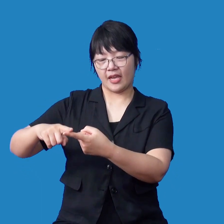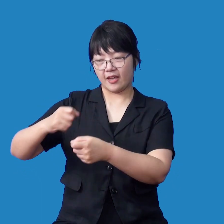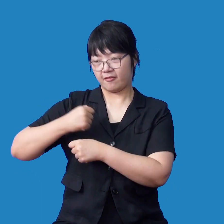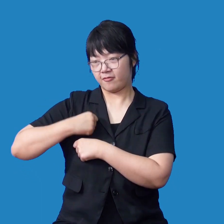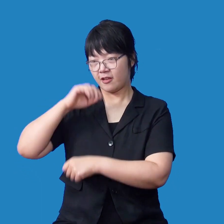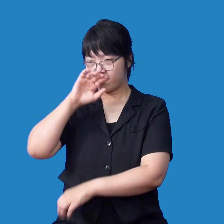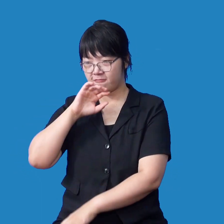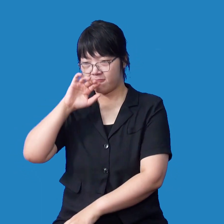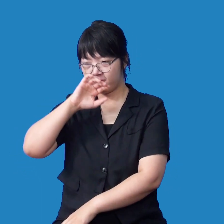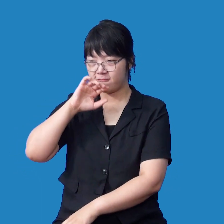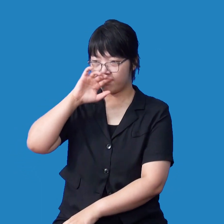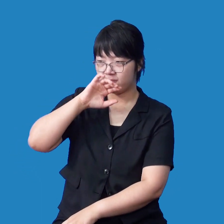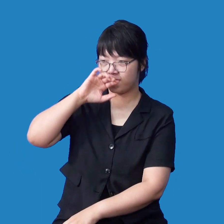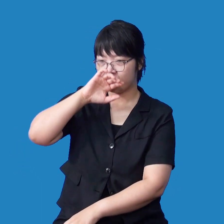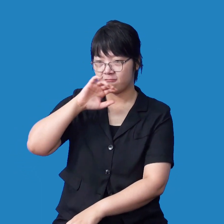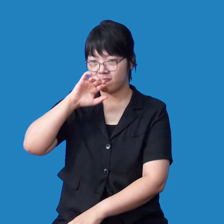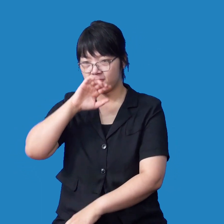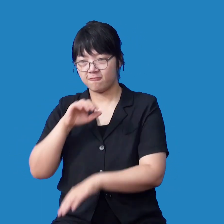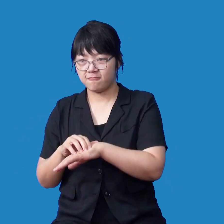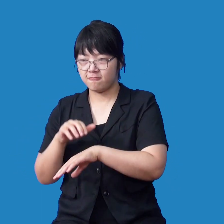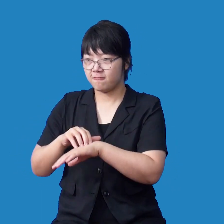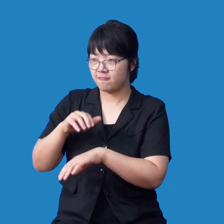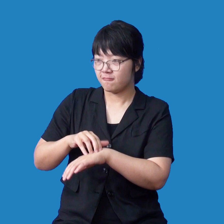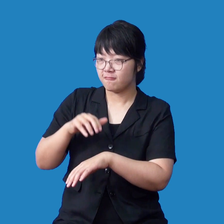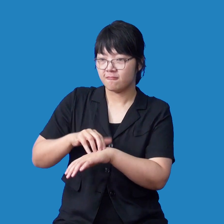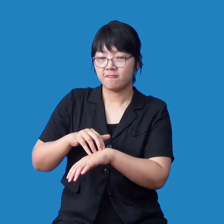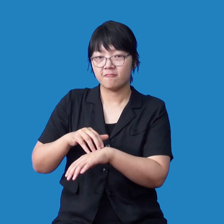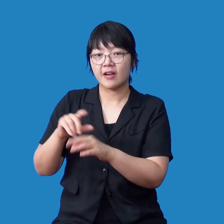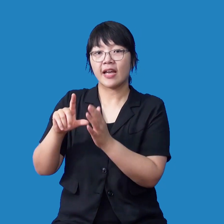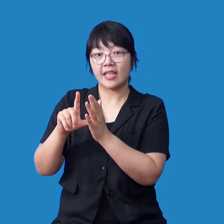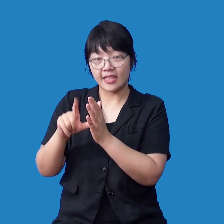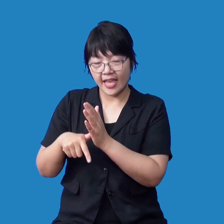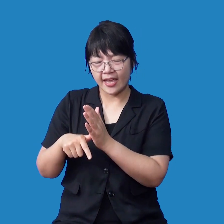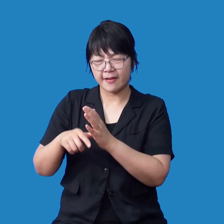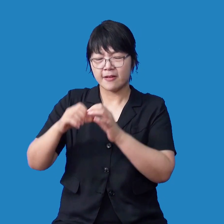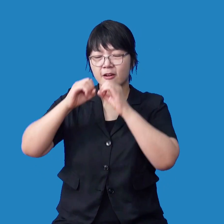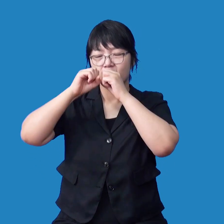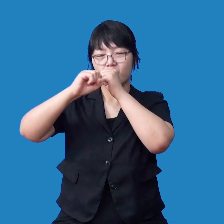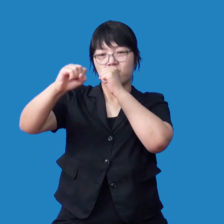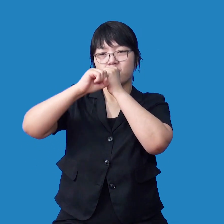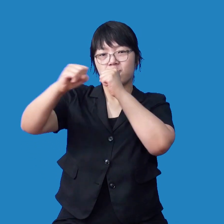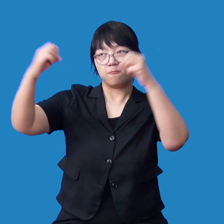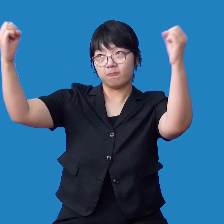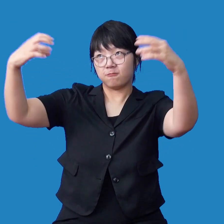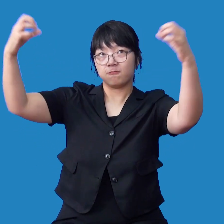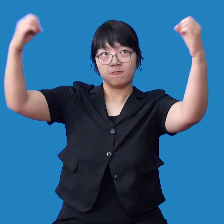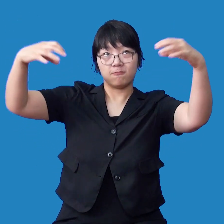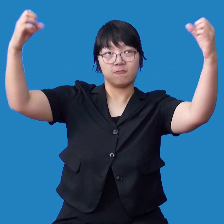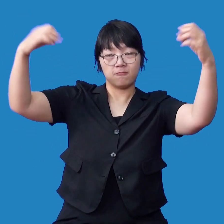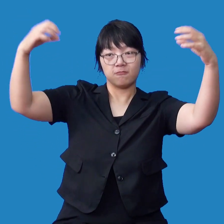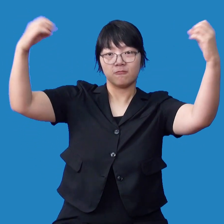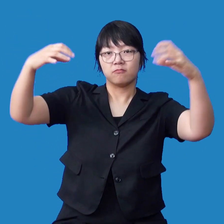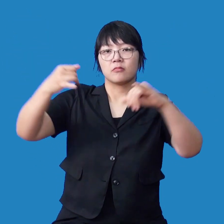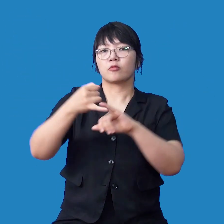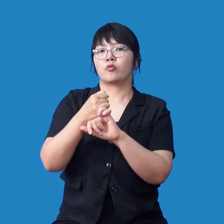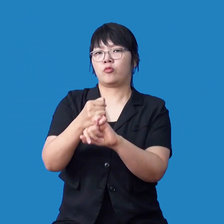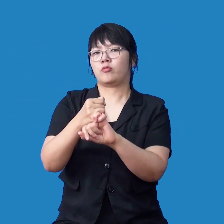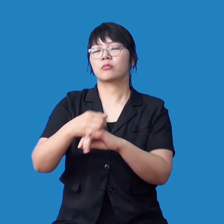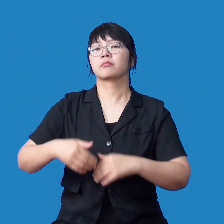목적을 달성하기 위해서 나팔은 반드시 꼭 필요한 것이지요.